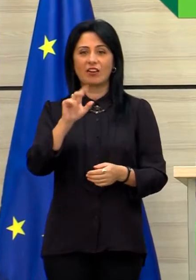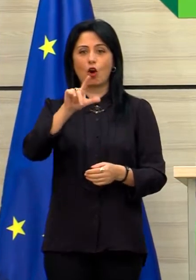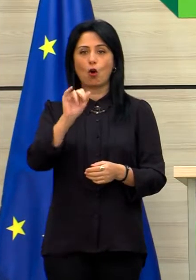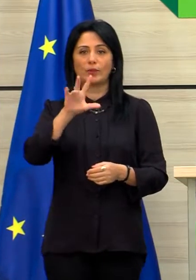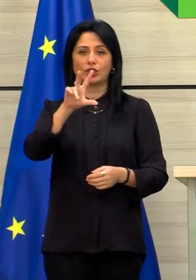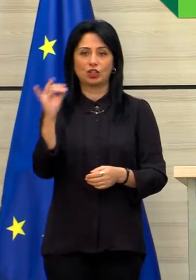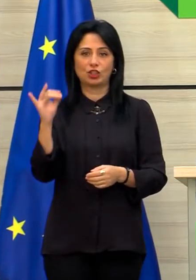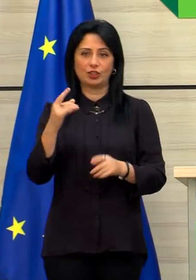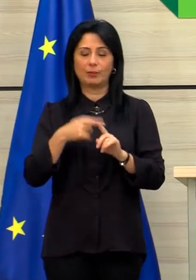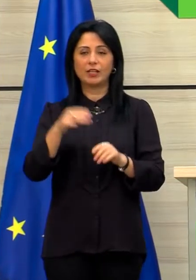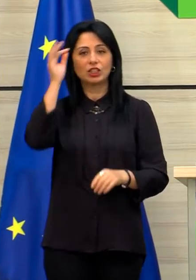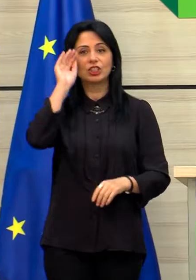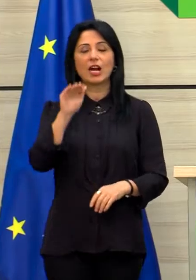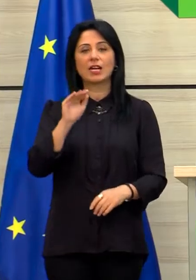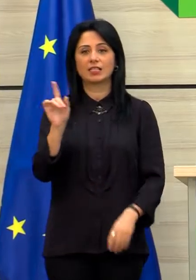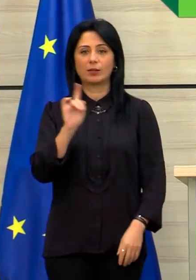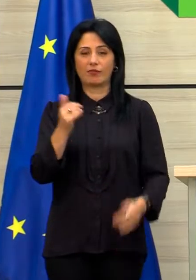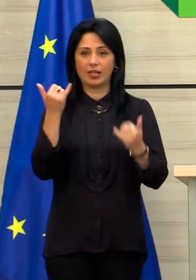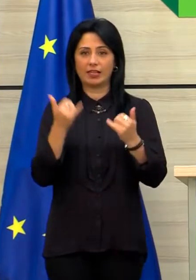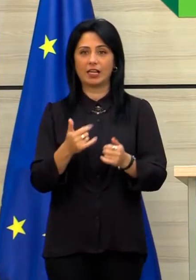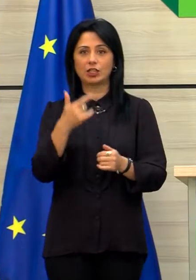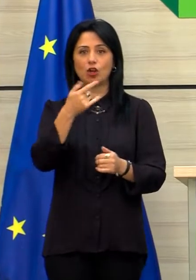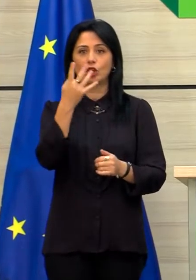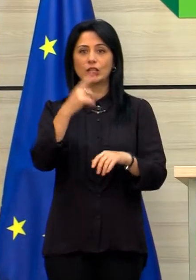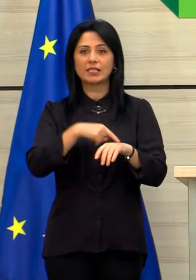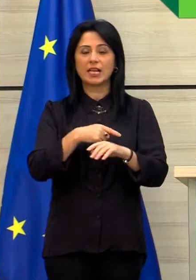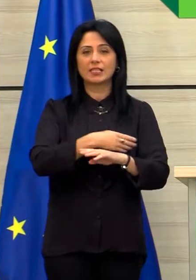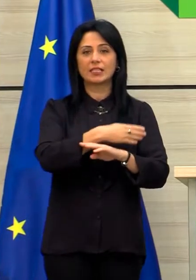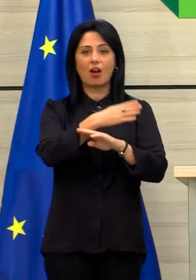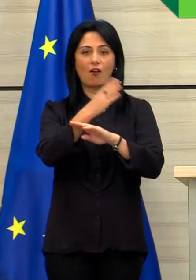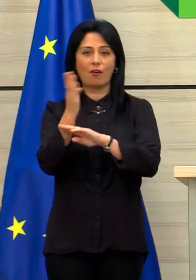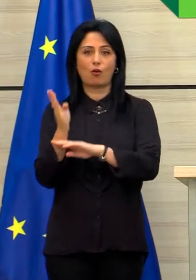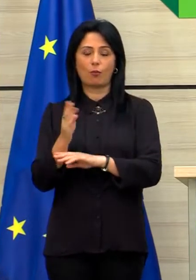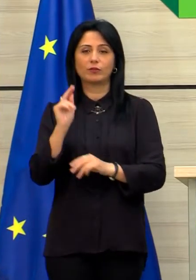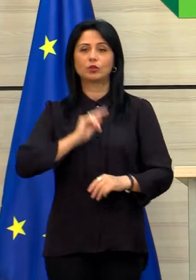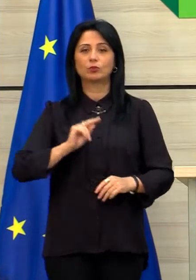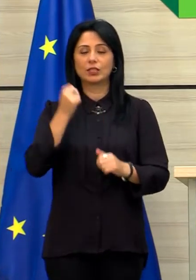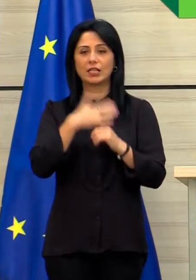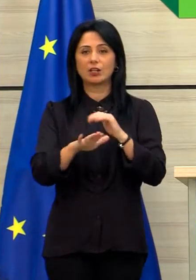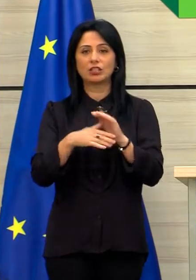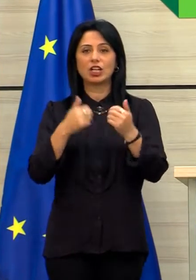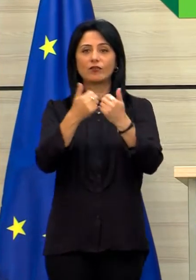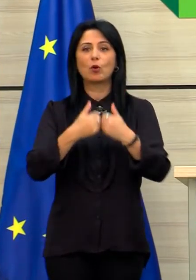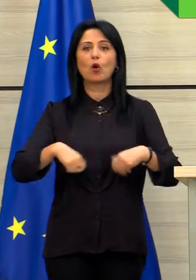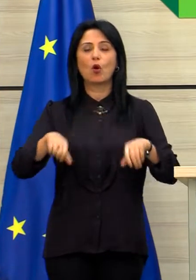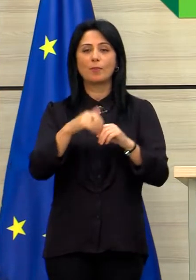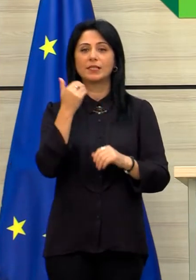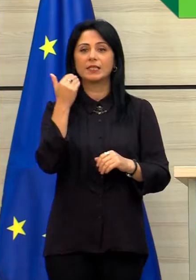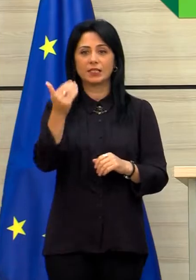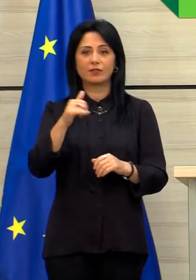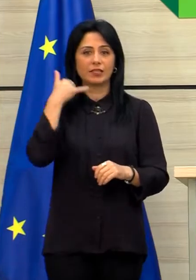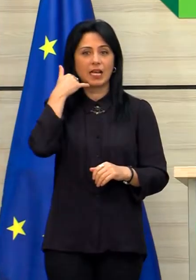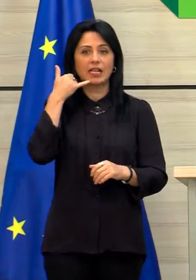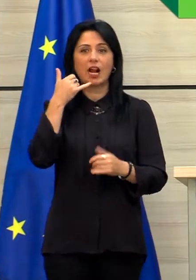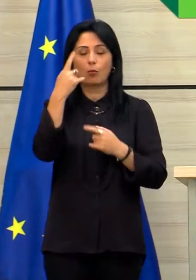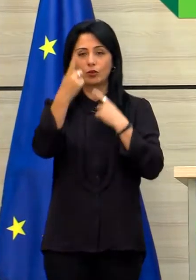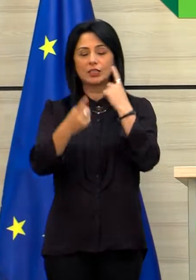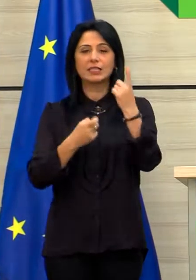results.cc.gov.gov. შეგახსენებთ, რომ დღეს 24 საათის განმავლობაში იმუშავებს ცენტრალური საარჩევნო კომისიის